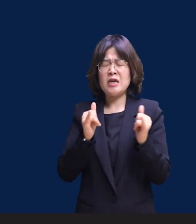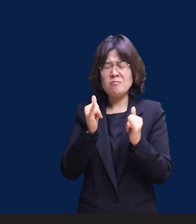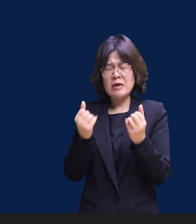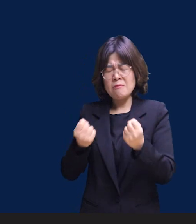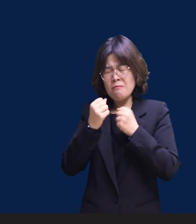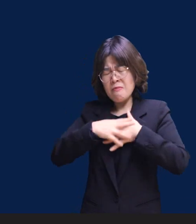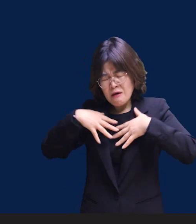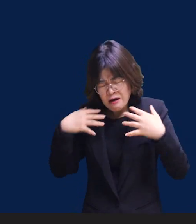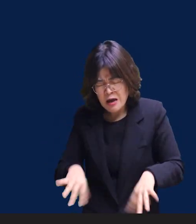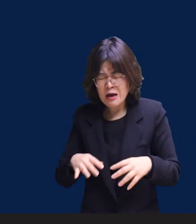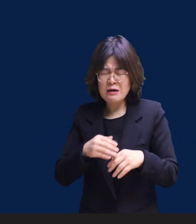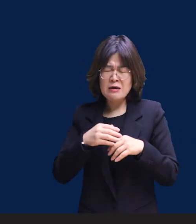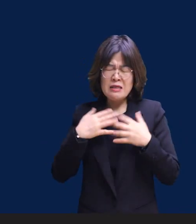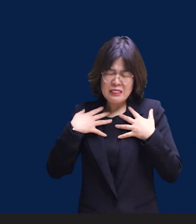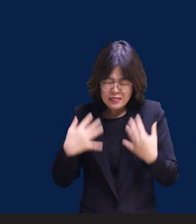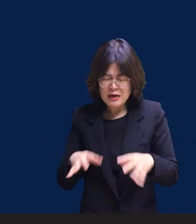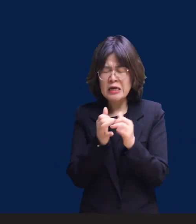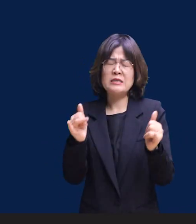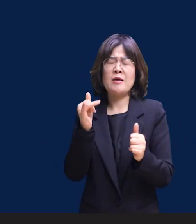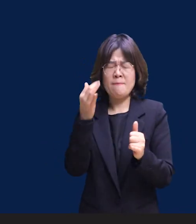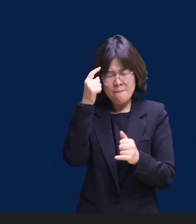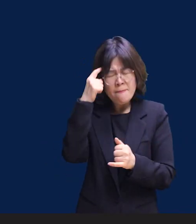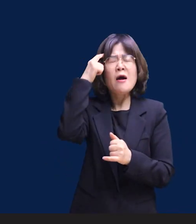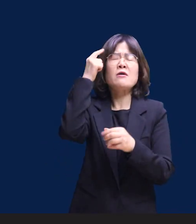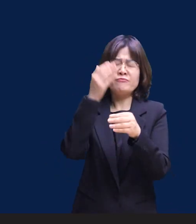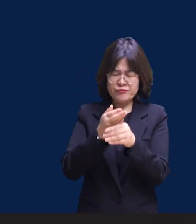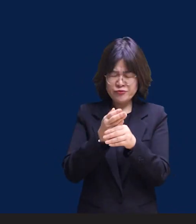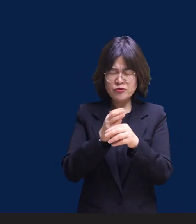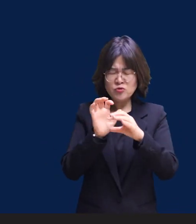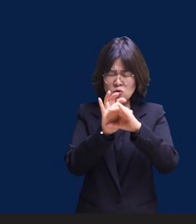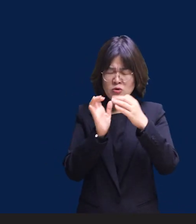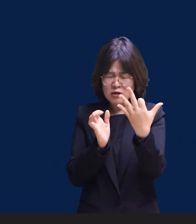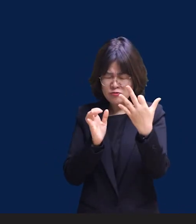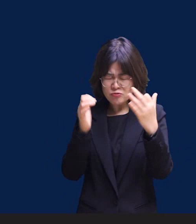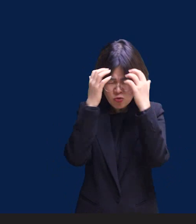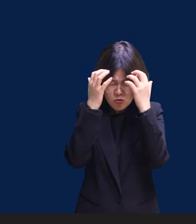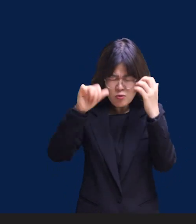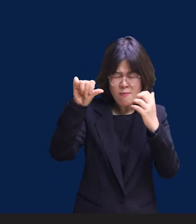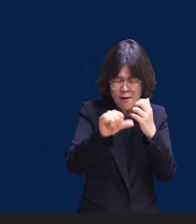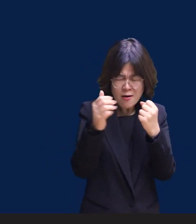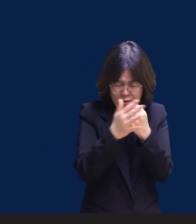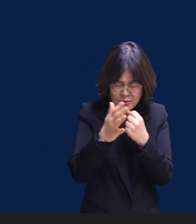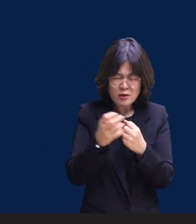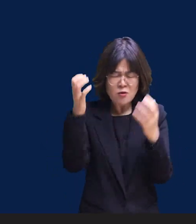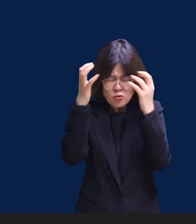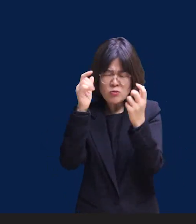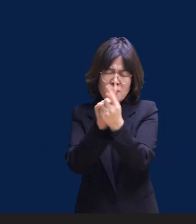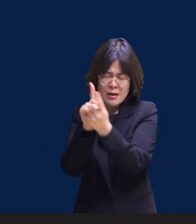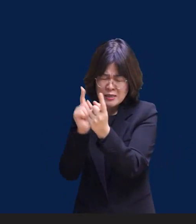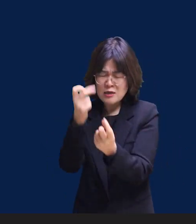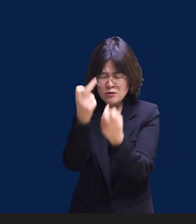얼마나 무기력하고 나약한 존재인지를 깨닫고 있습니다. 코로나19의 재앙으로 고통받는 우리의